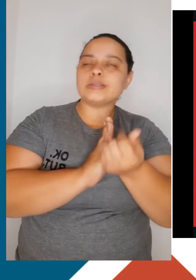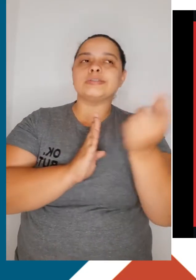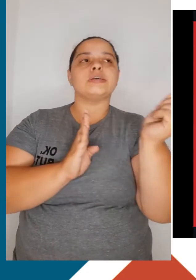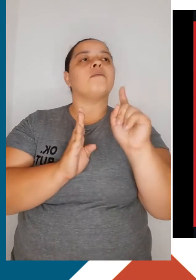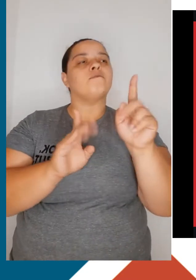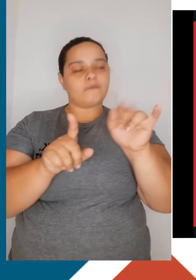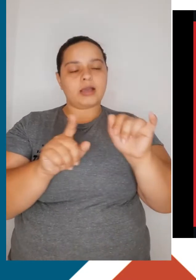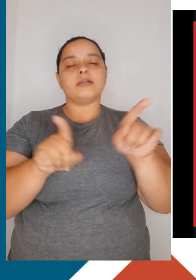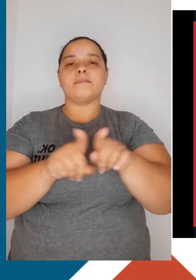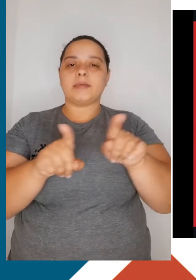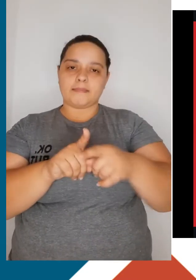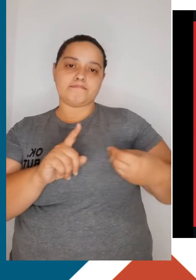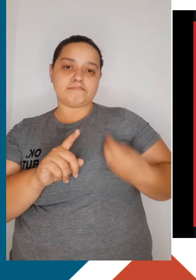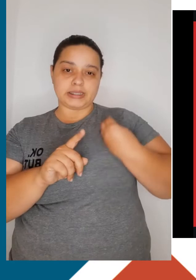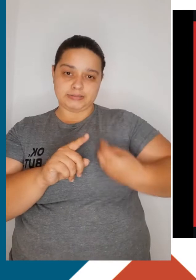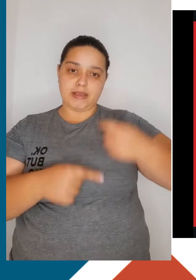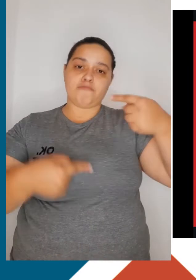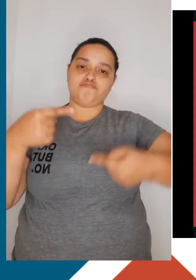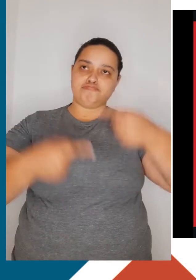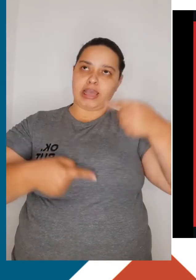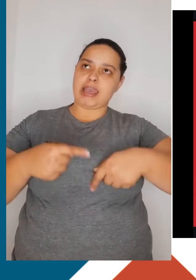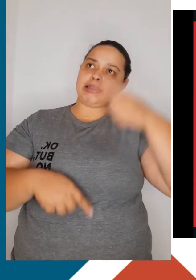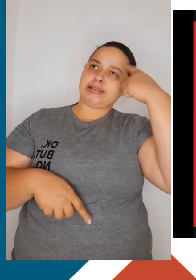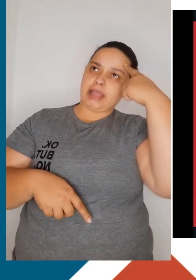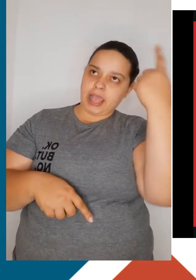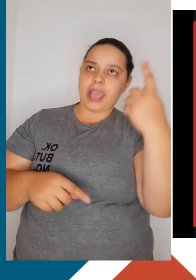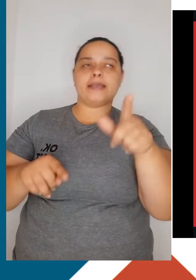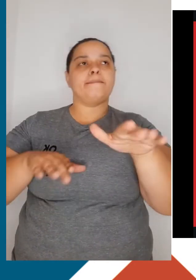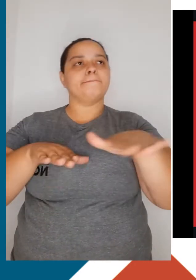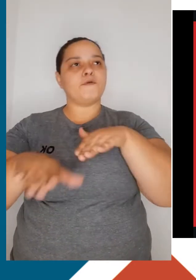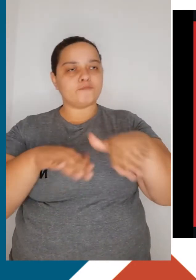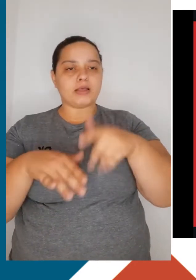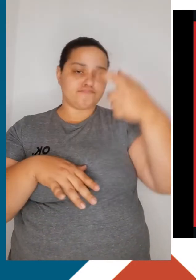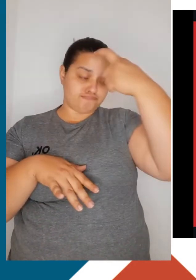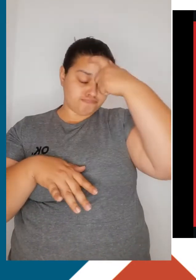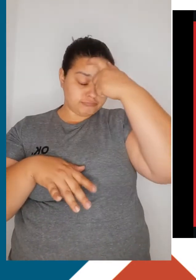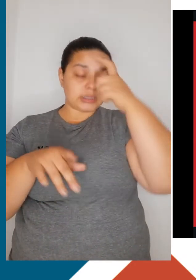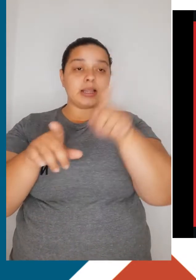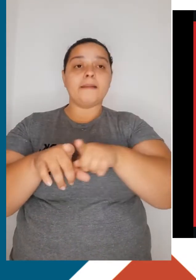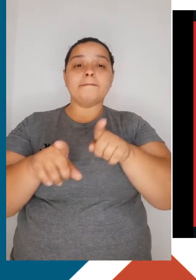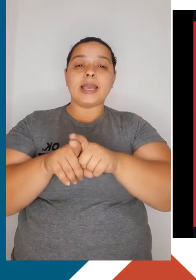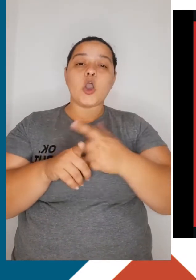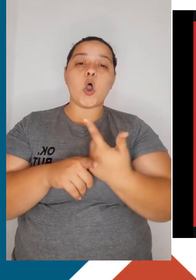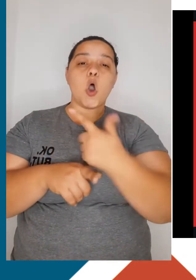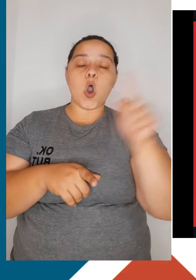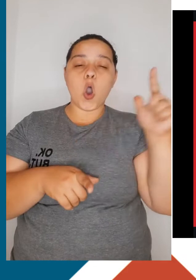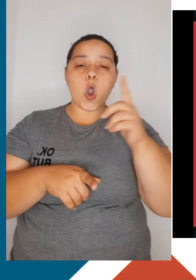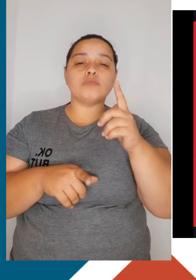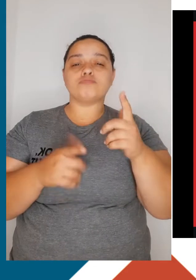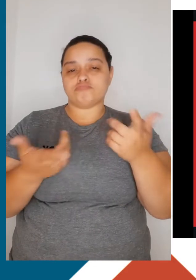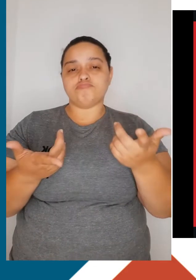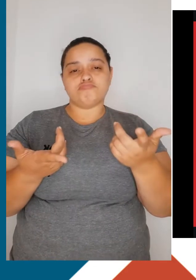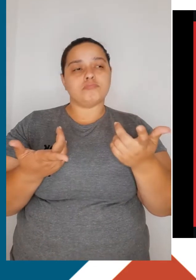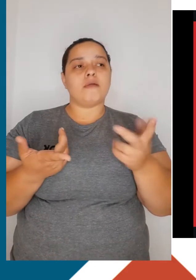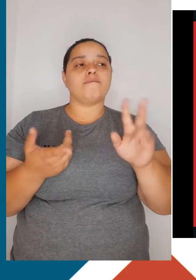participar dessa discussão de ideias também, desse movimento intelectual, assim como, inclusive, alguns homens de